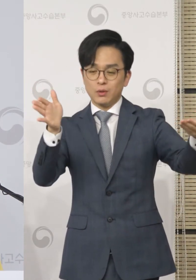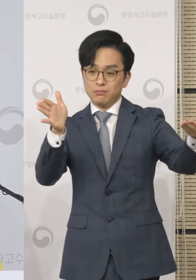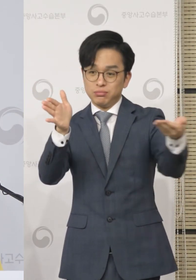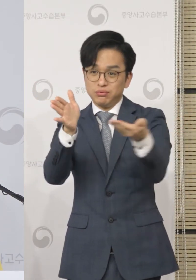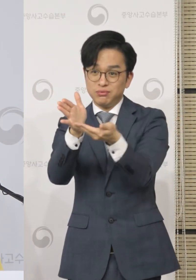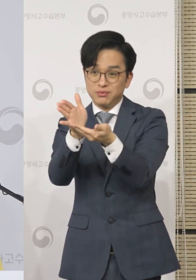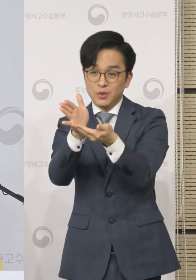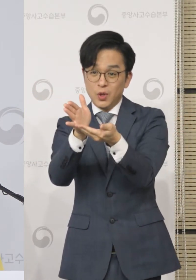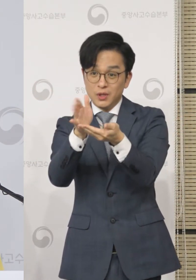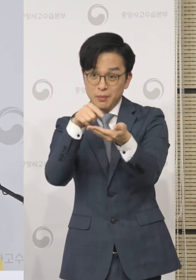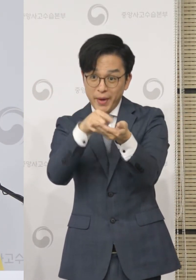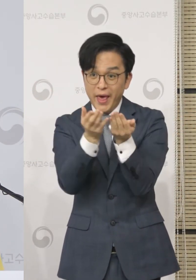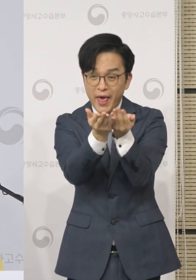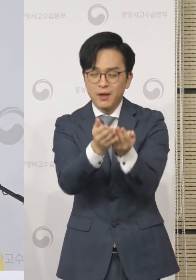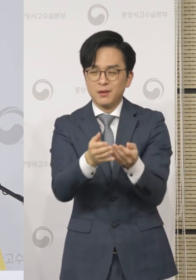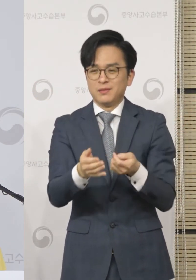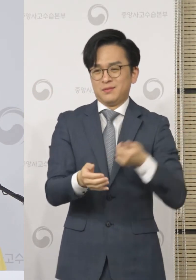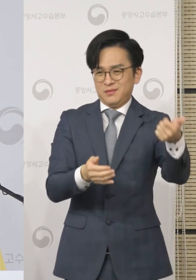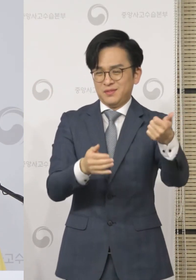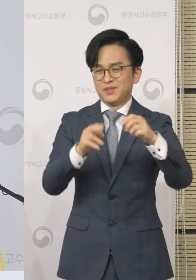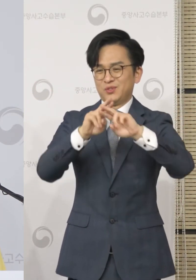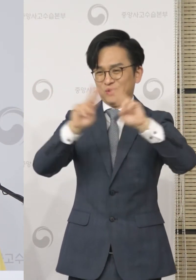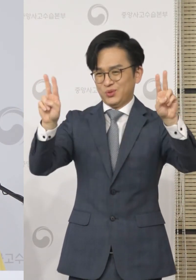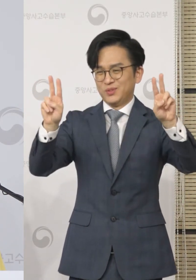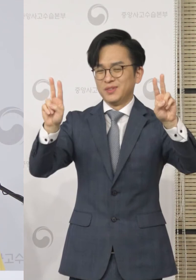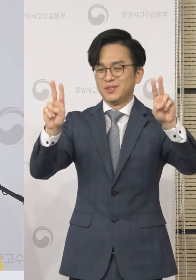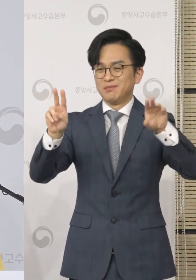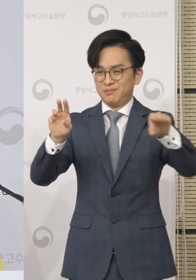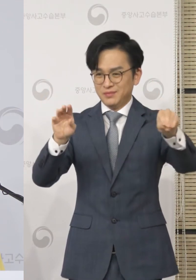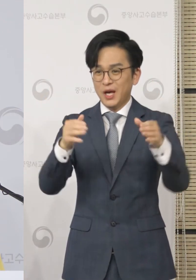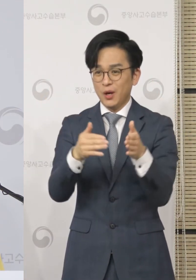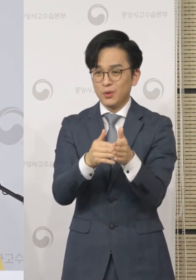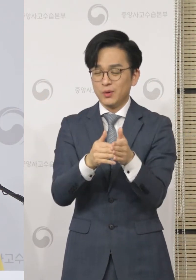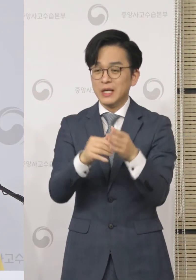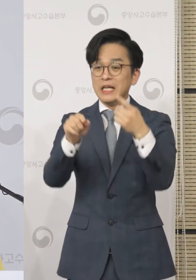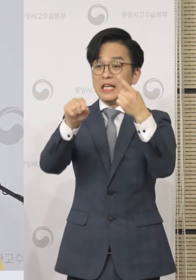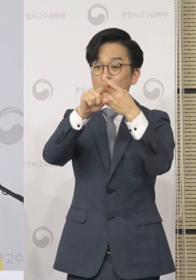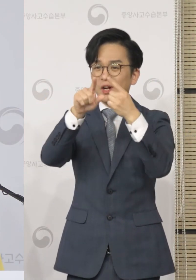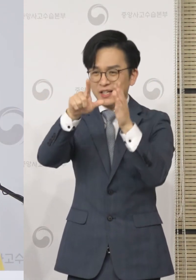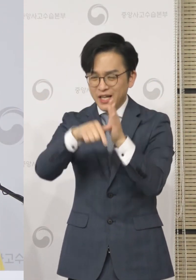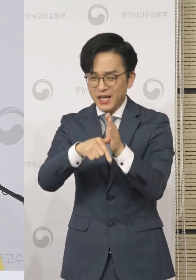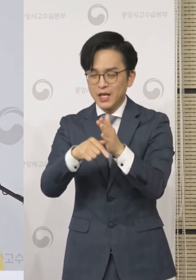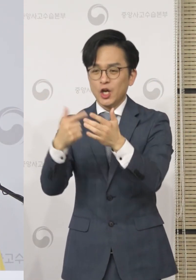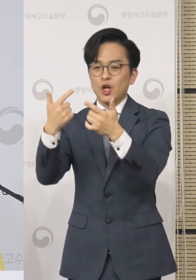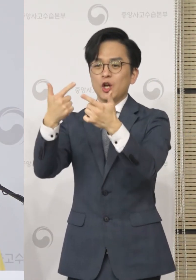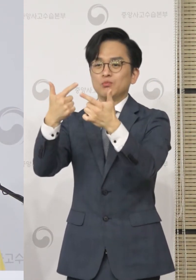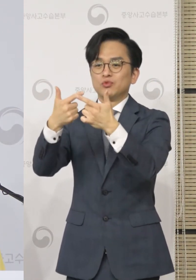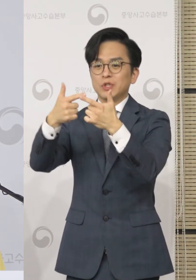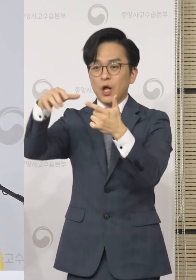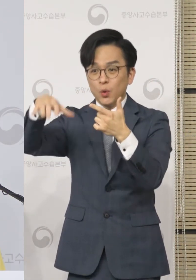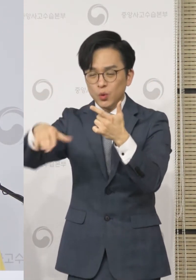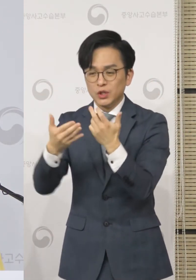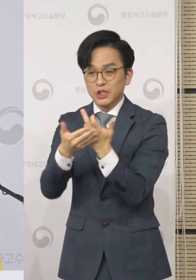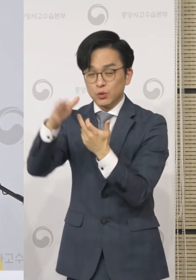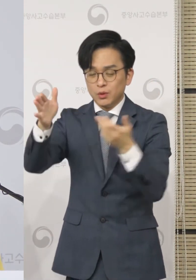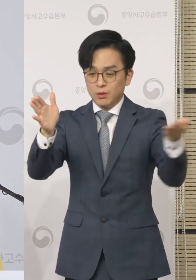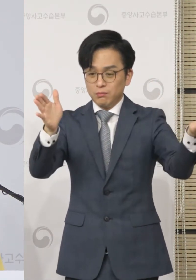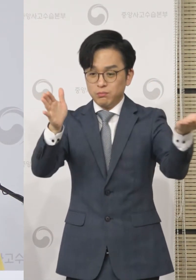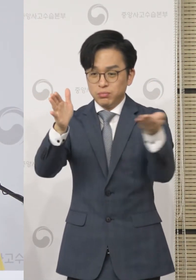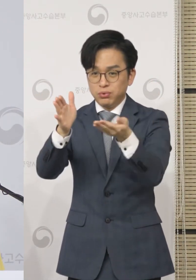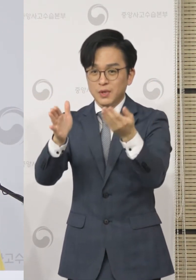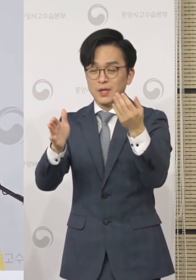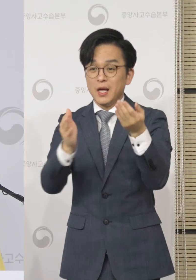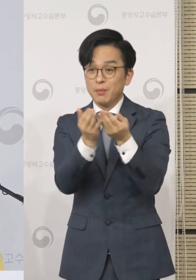크루즈선 2대의 입항이 취소되었고 1월 중 예정되었던 제주 한 척과 부산 한 척의